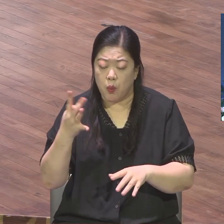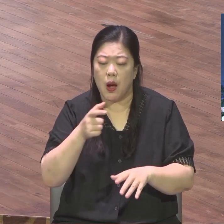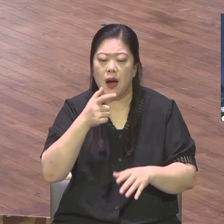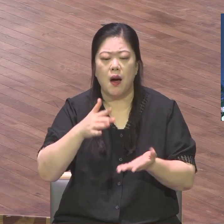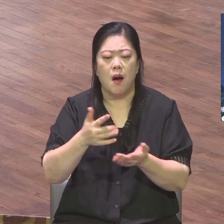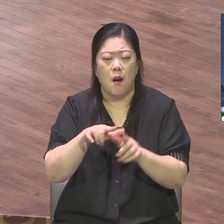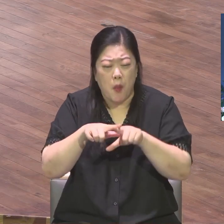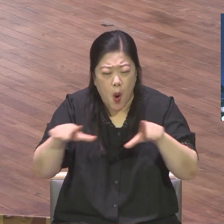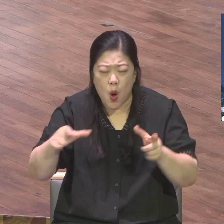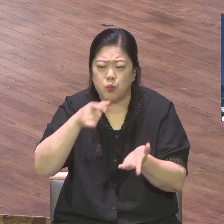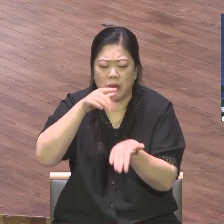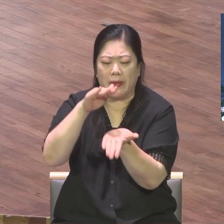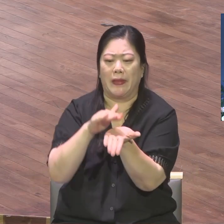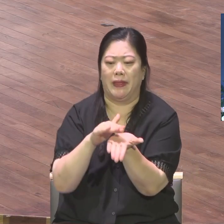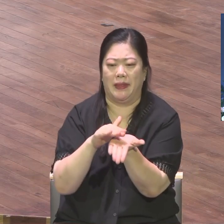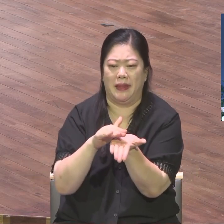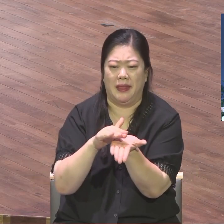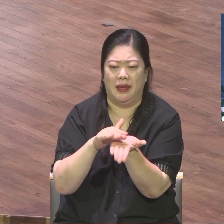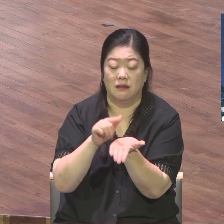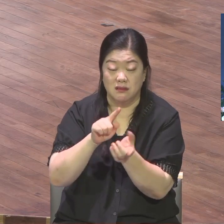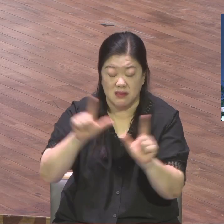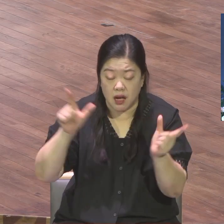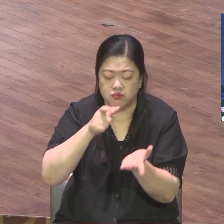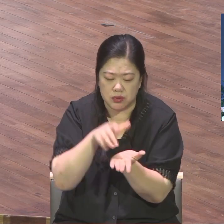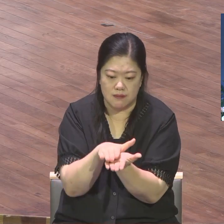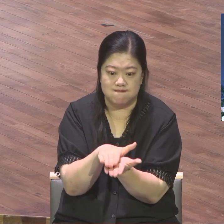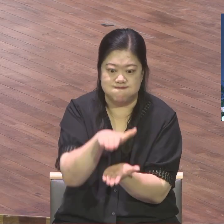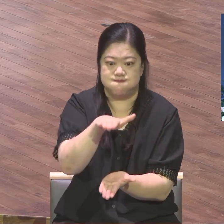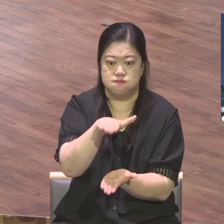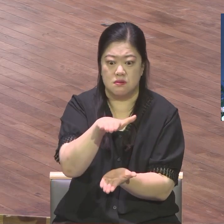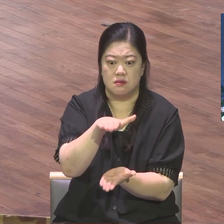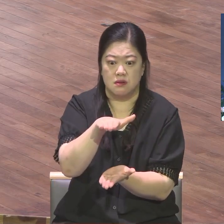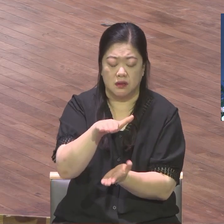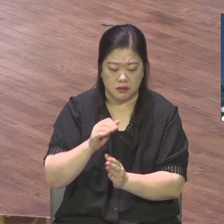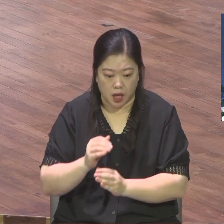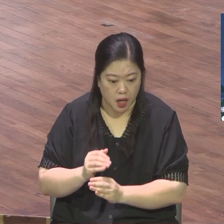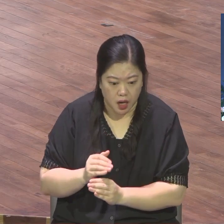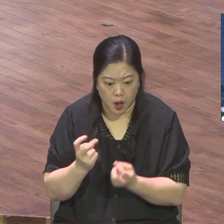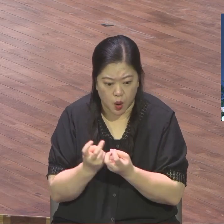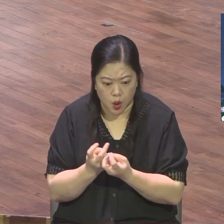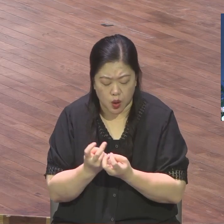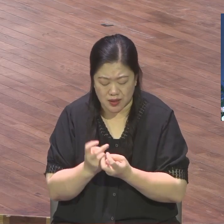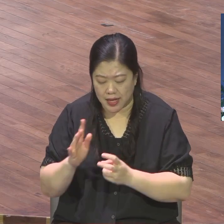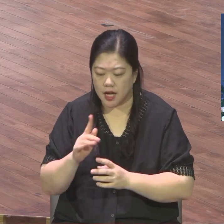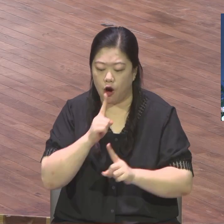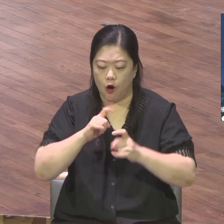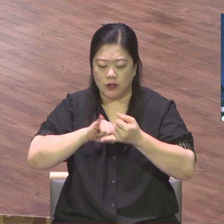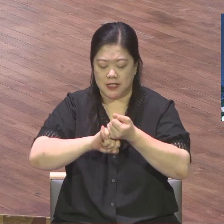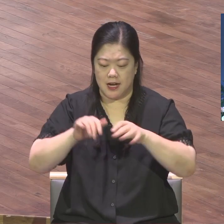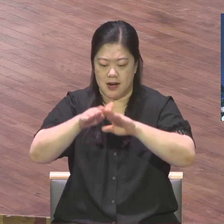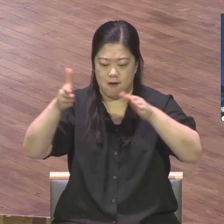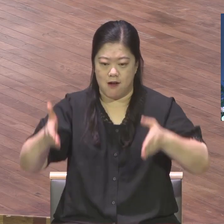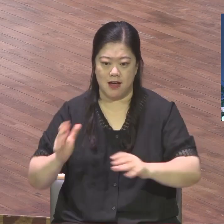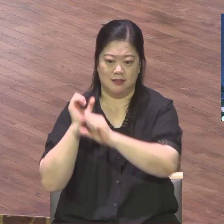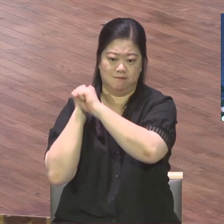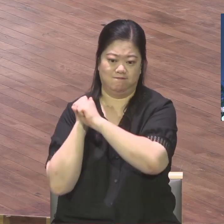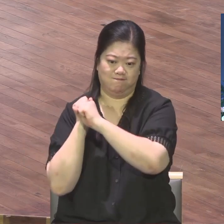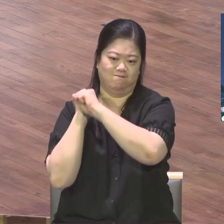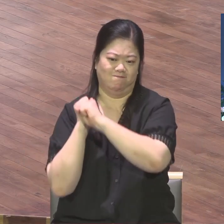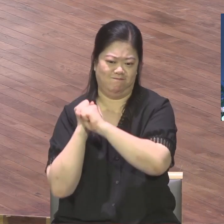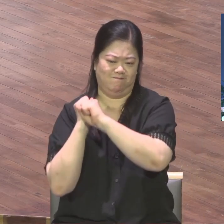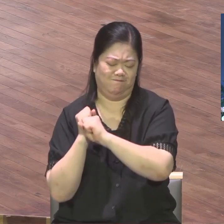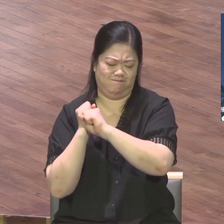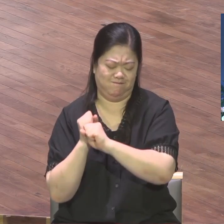발을 그 물 흐르는 강한 물을 흐르는데 발을 디딜 때 디디니까 강이